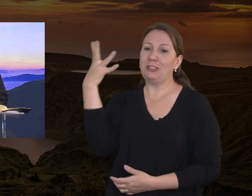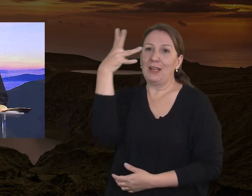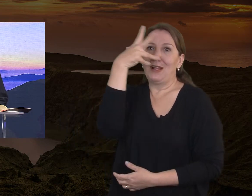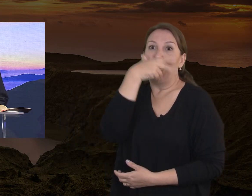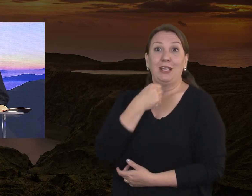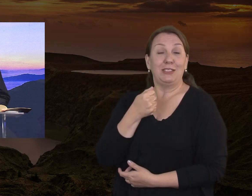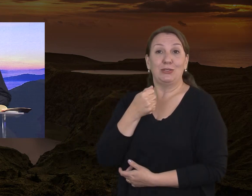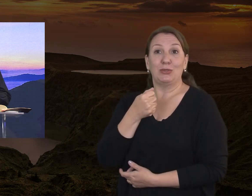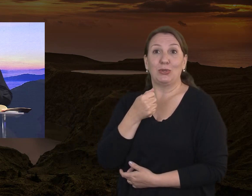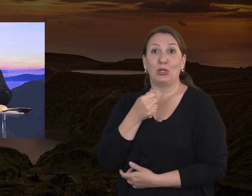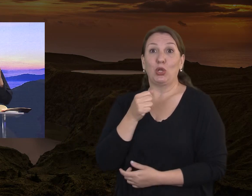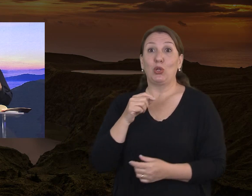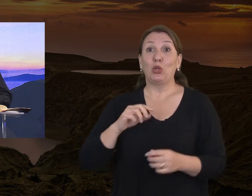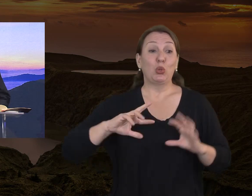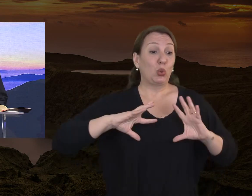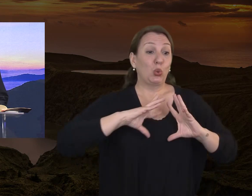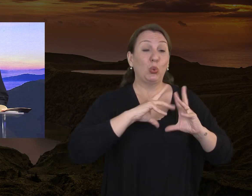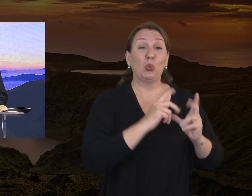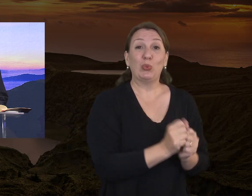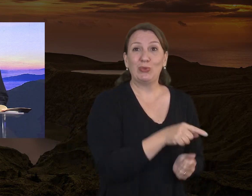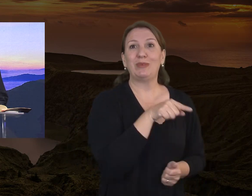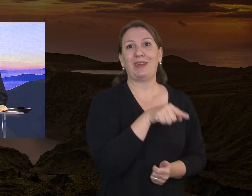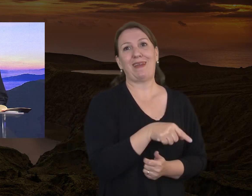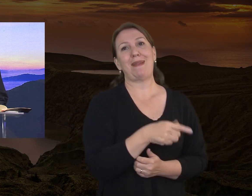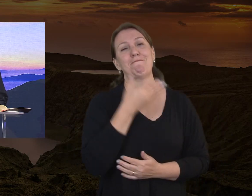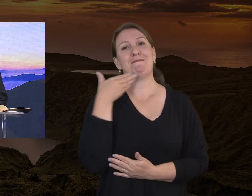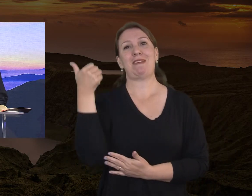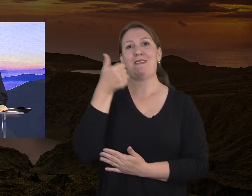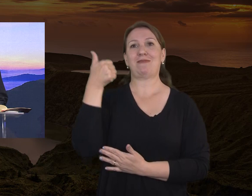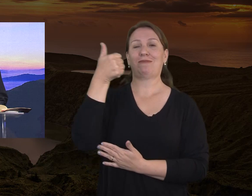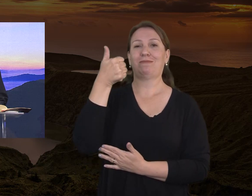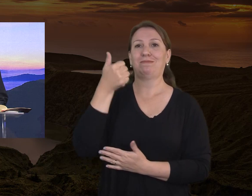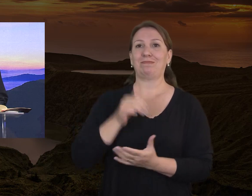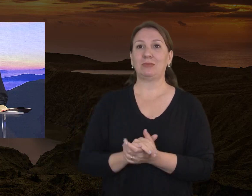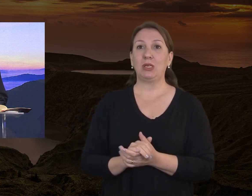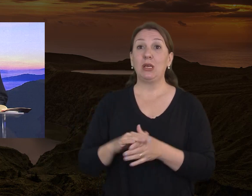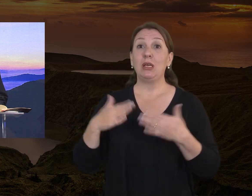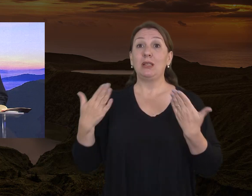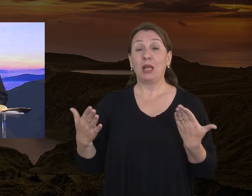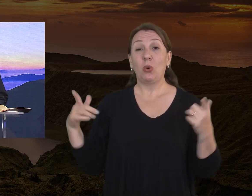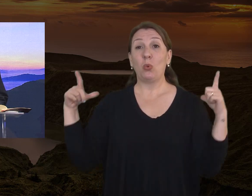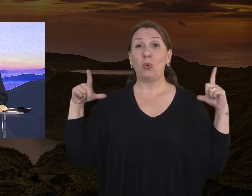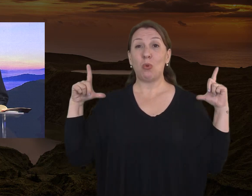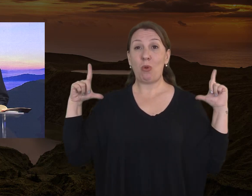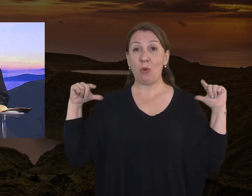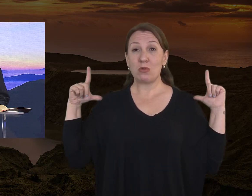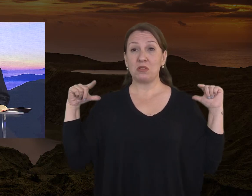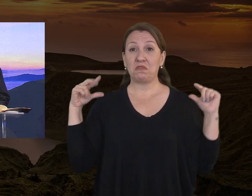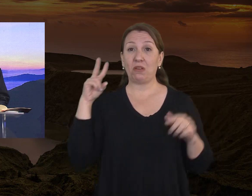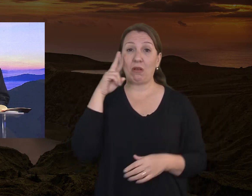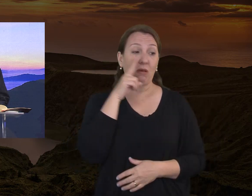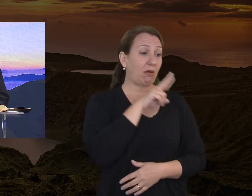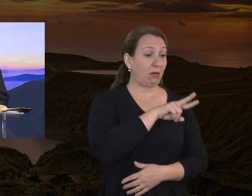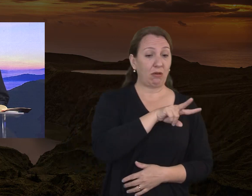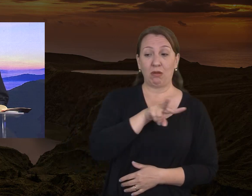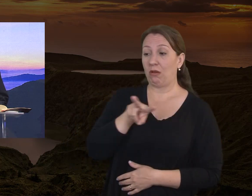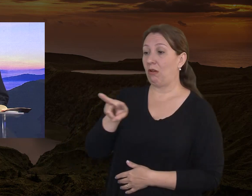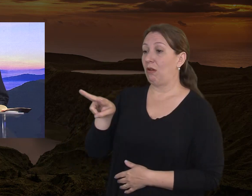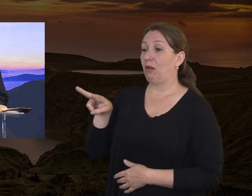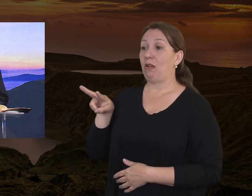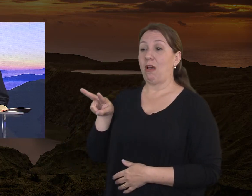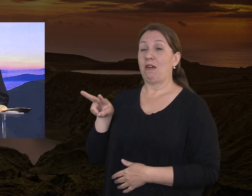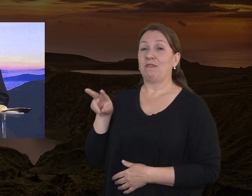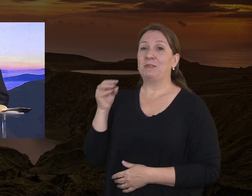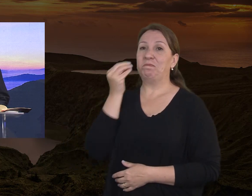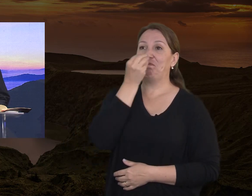mais sábio, ele era o mais. E, portanto, ele olhava com desprezo todo o que é mais alto do que